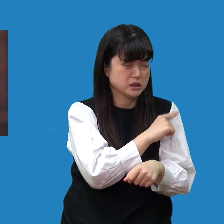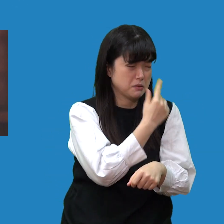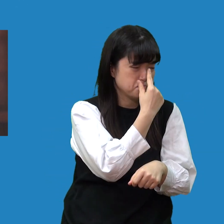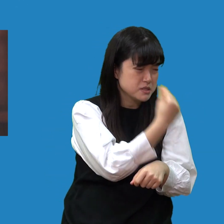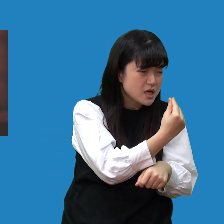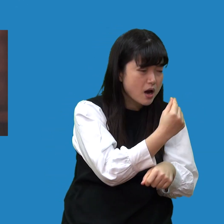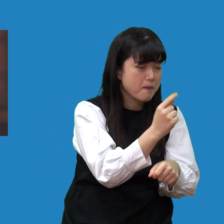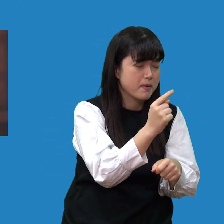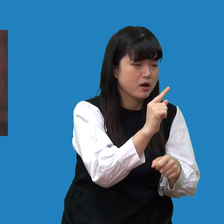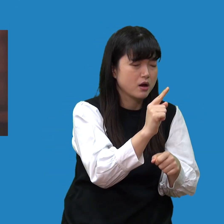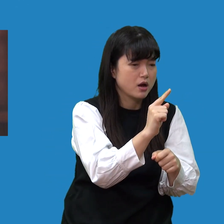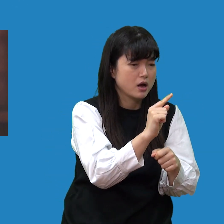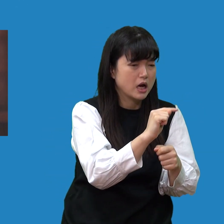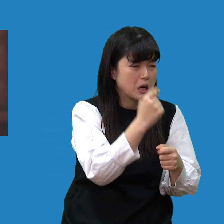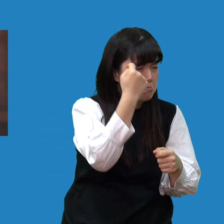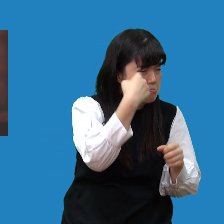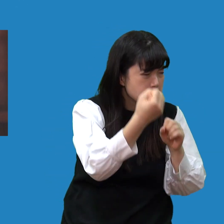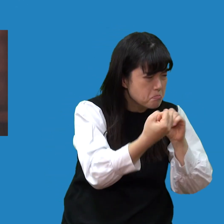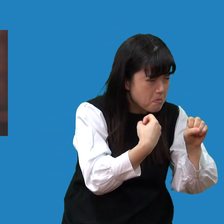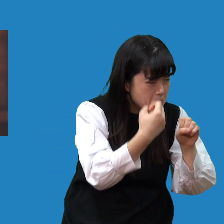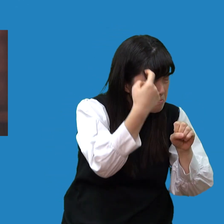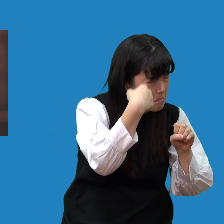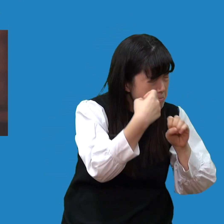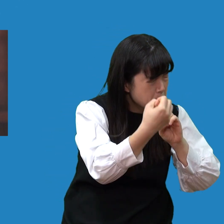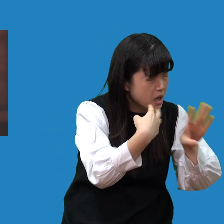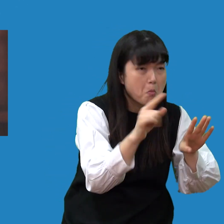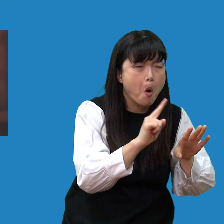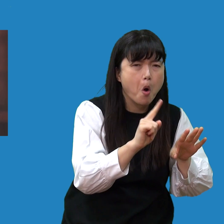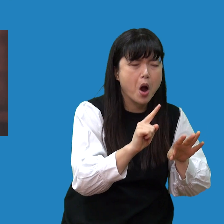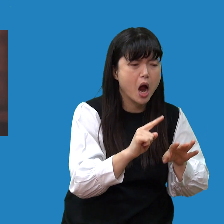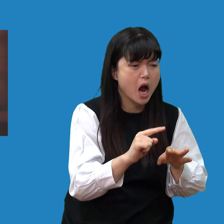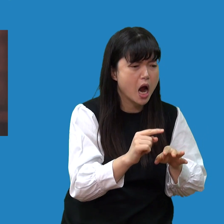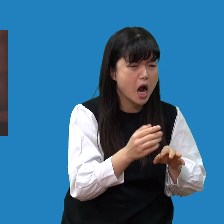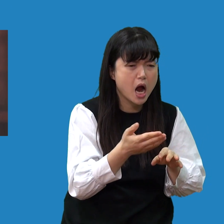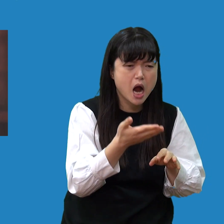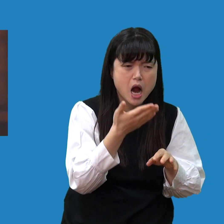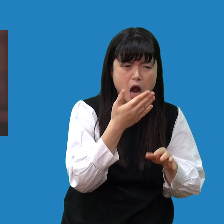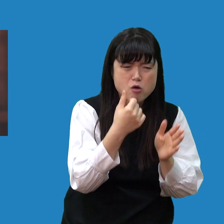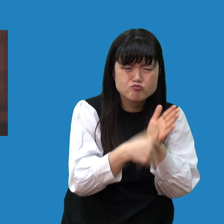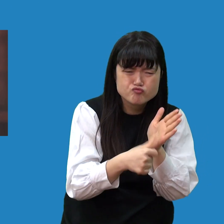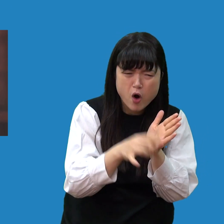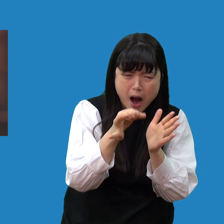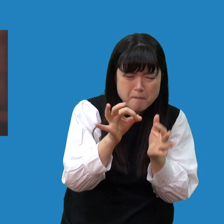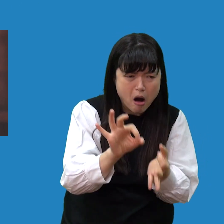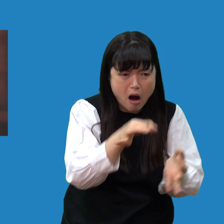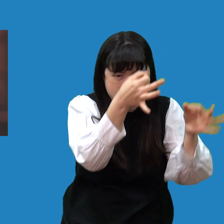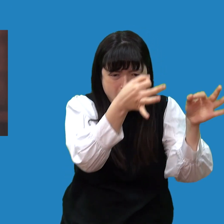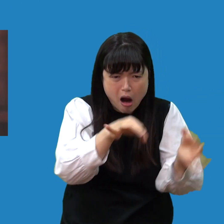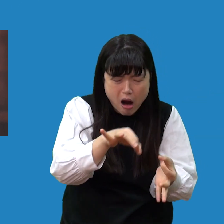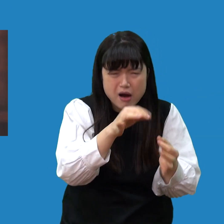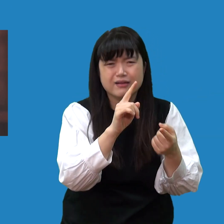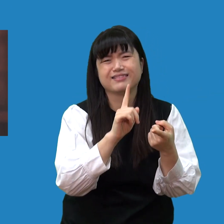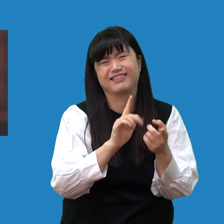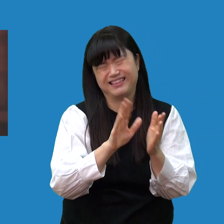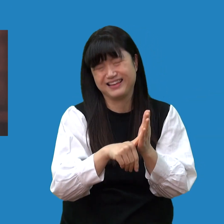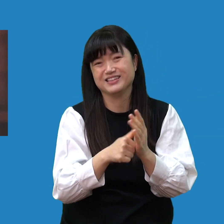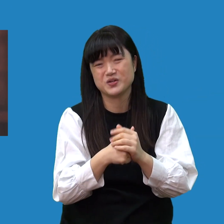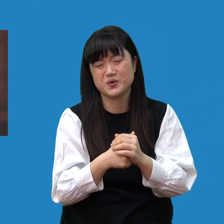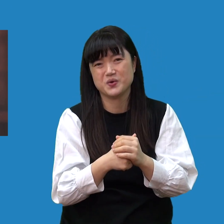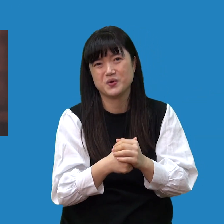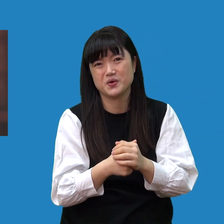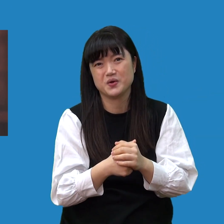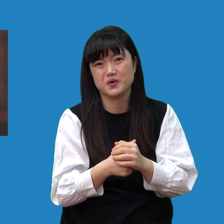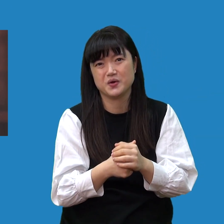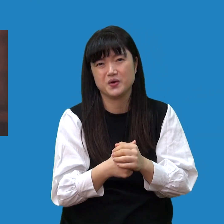보일 때도 식품값이 오를 때 우리가 제일 민감한 반응을 보이지 않습니까?